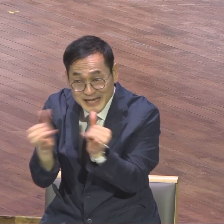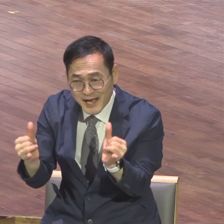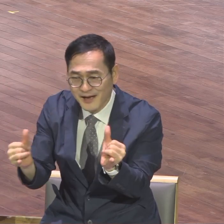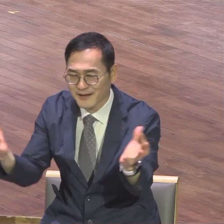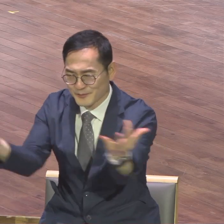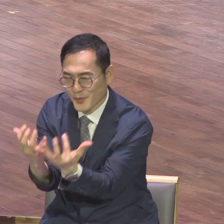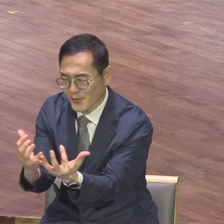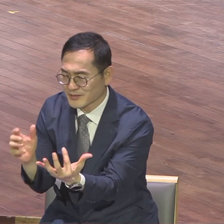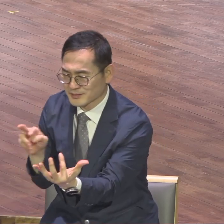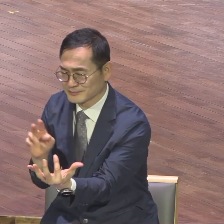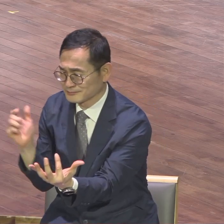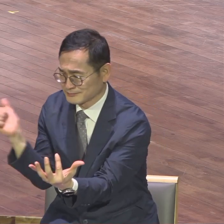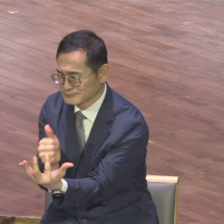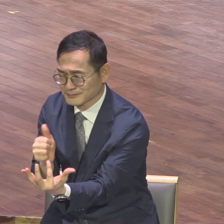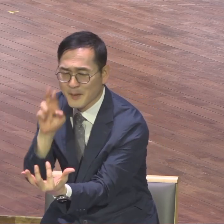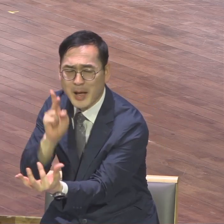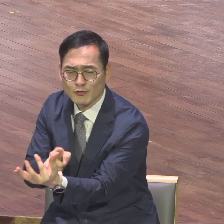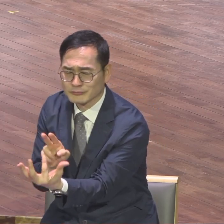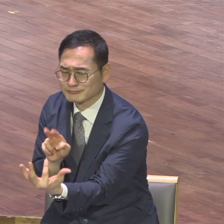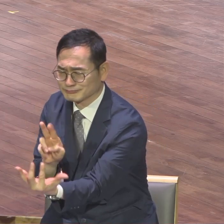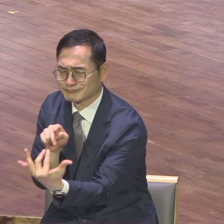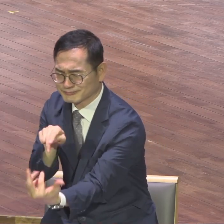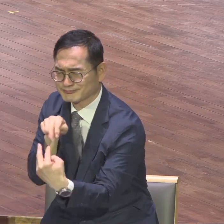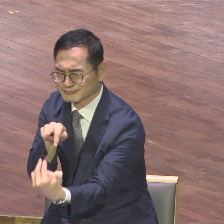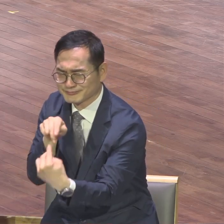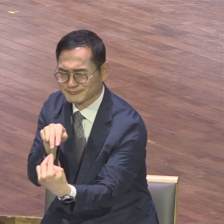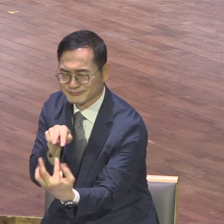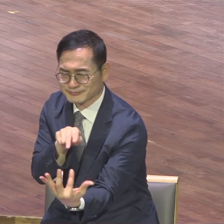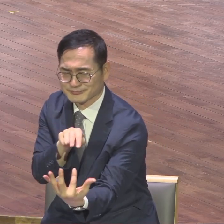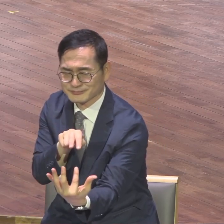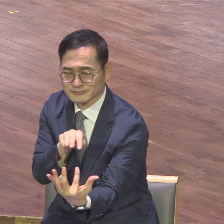하다 보니까 논쟁을 하는데